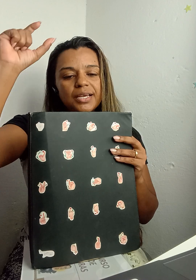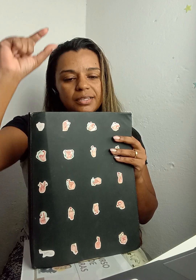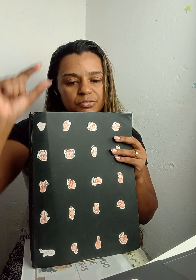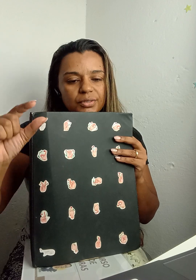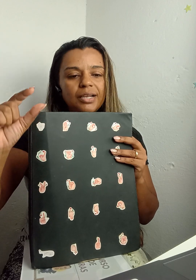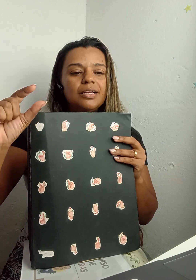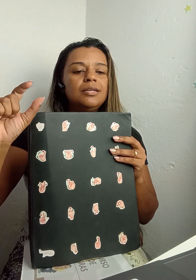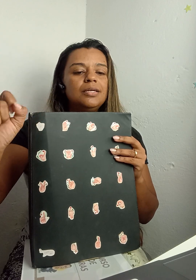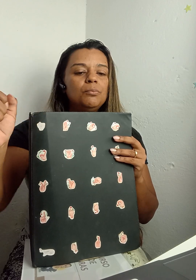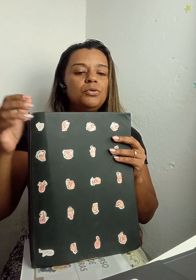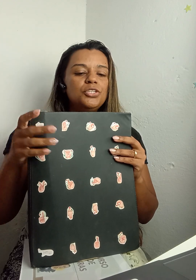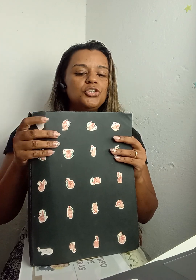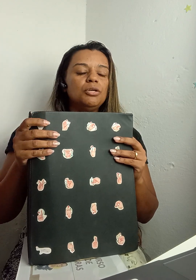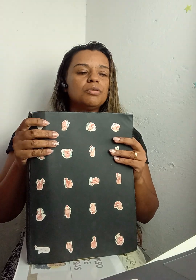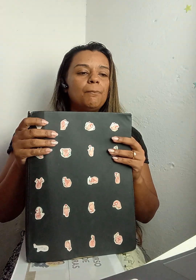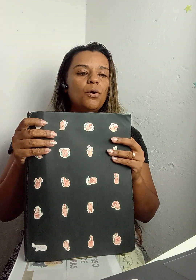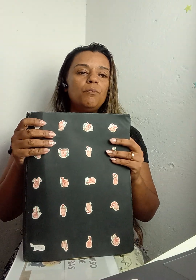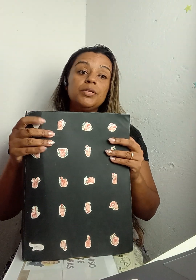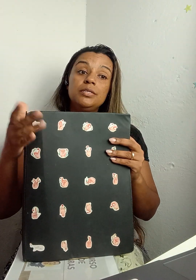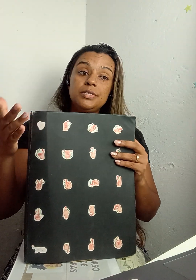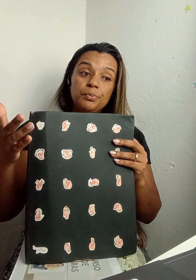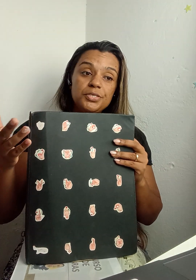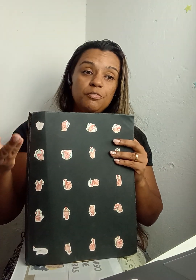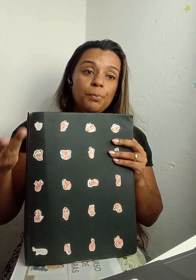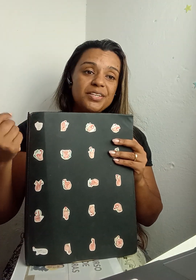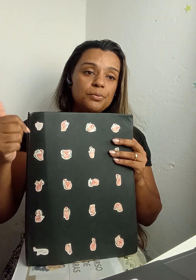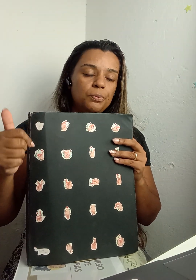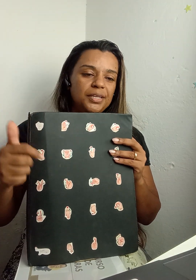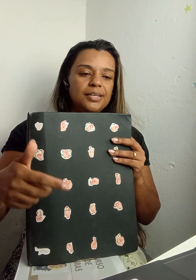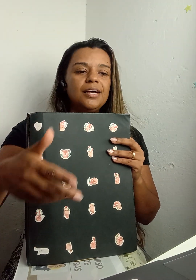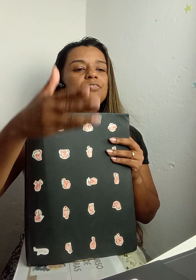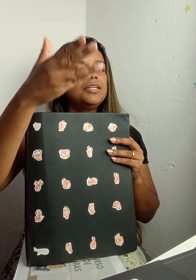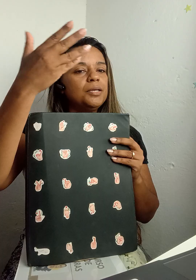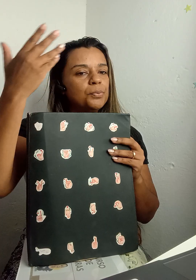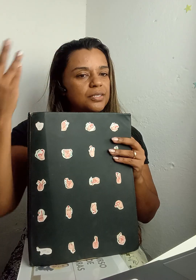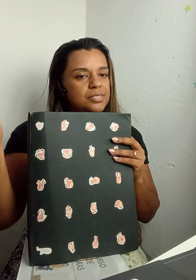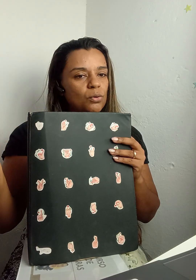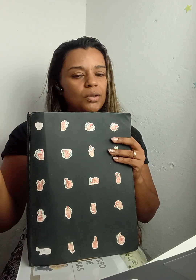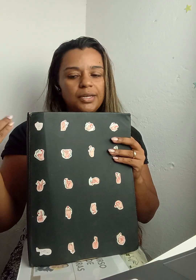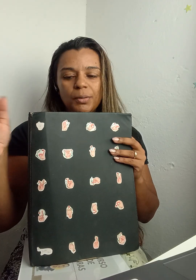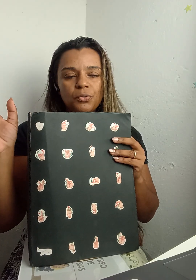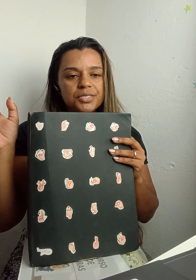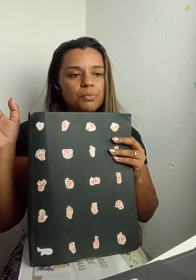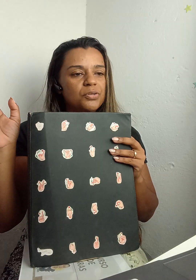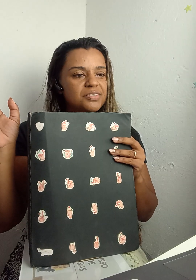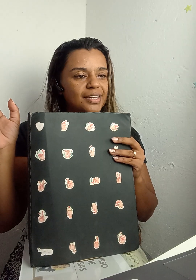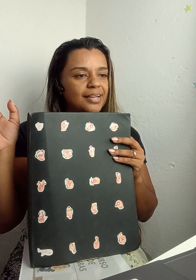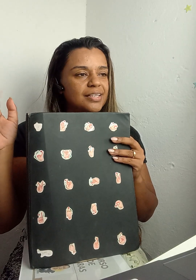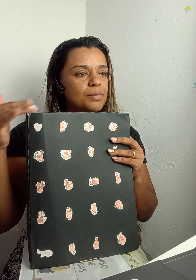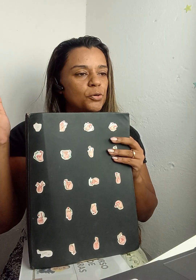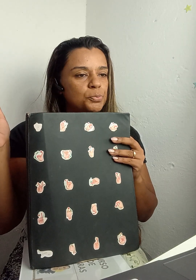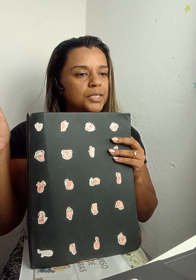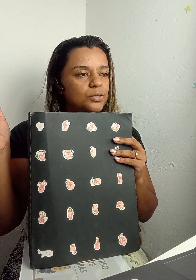eles vão estar lá bonitinho, tá bom? Se possível, passa pro pendrive, né? Porque celular é uma coisa que pode estragar, você pode perder